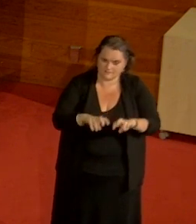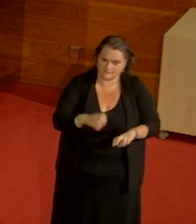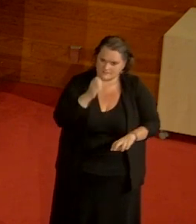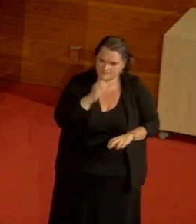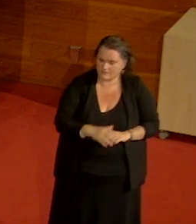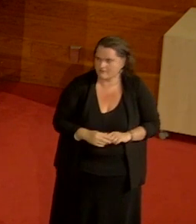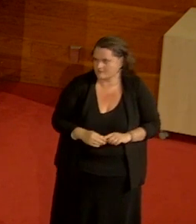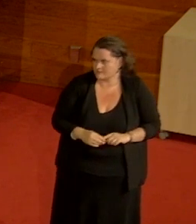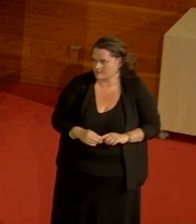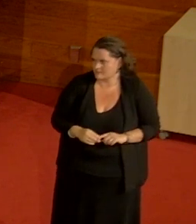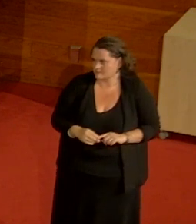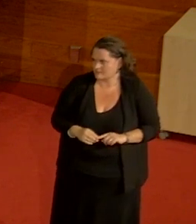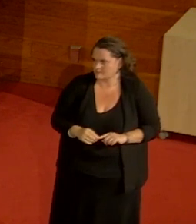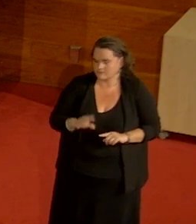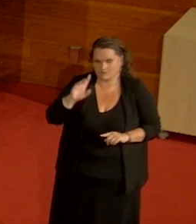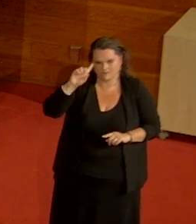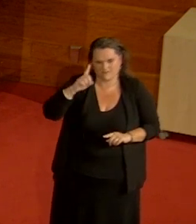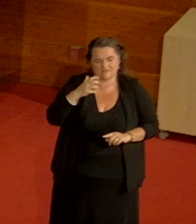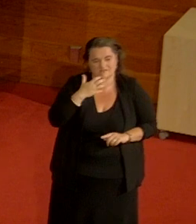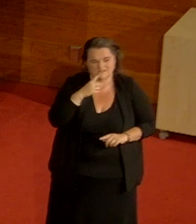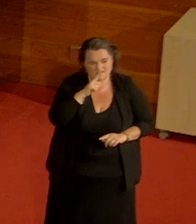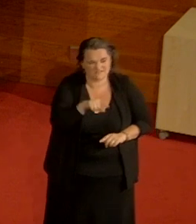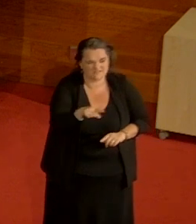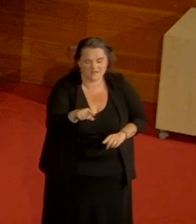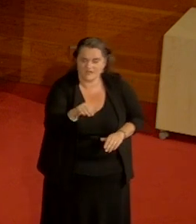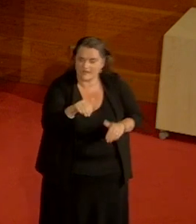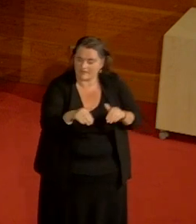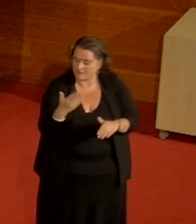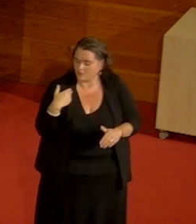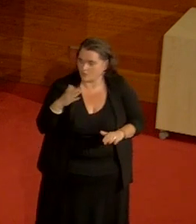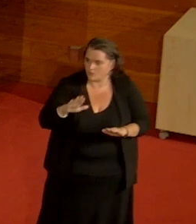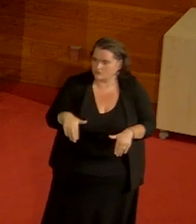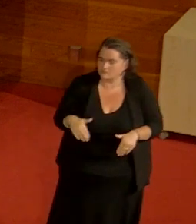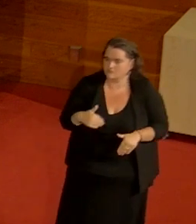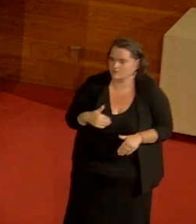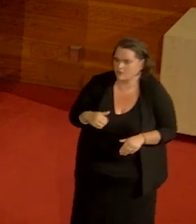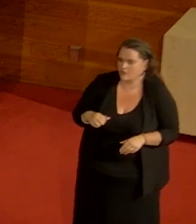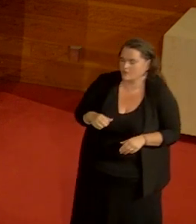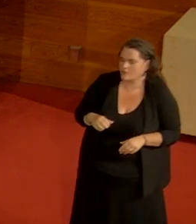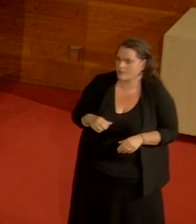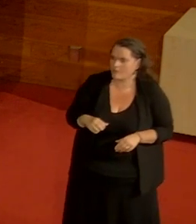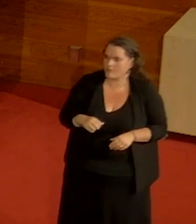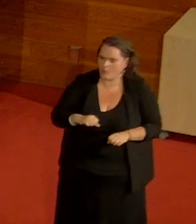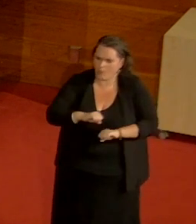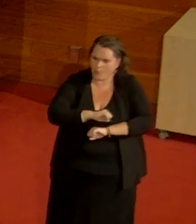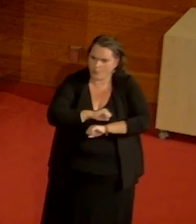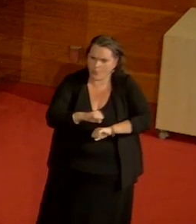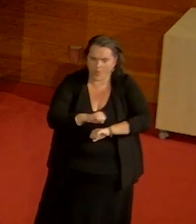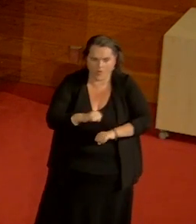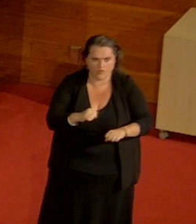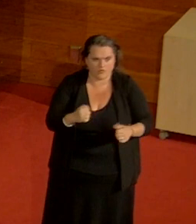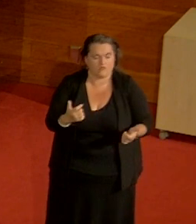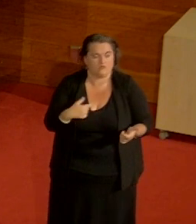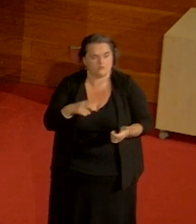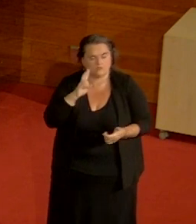si recordáis en las elecciones últimas eh el el el terremoto que que aconteció cuando una cuando sentíamos que una